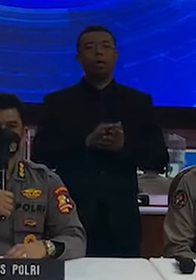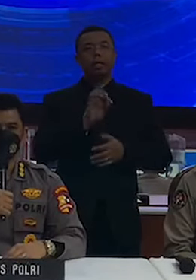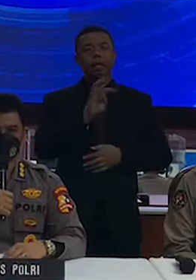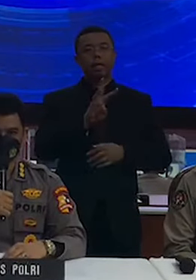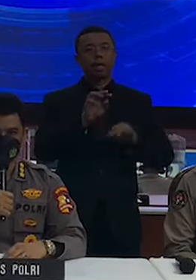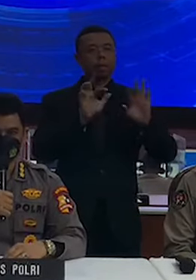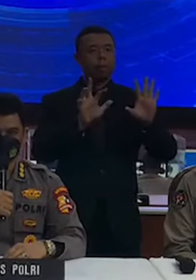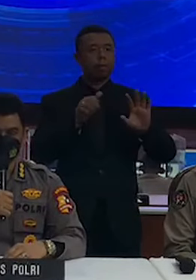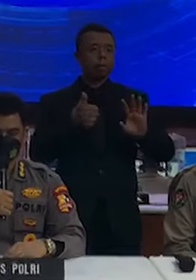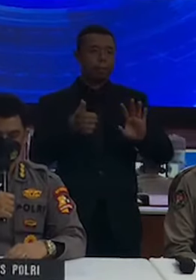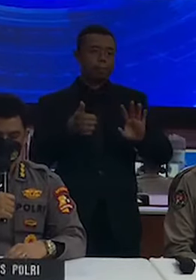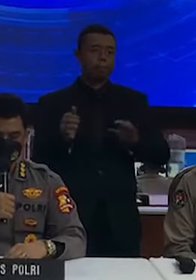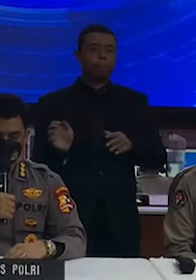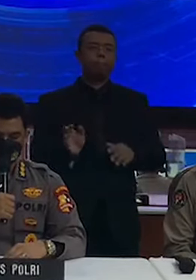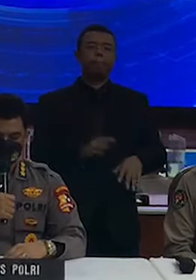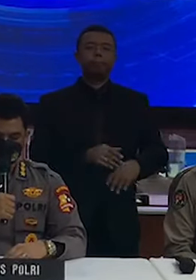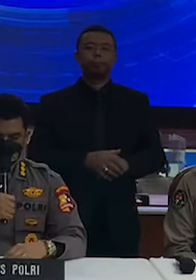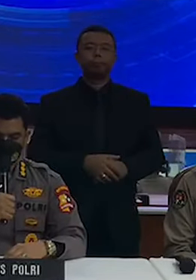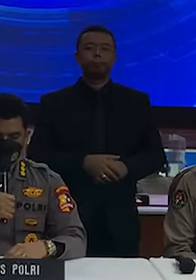81.396.